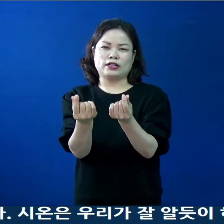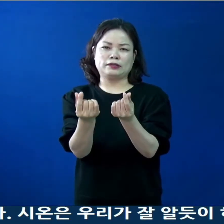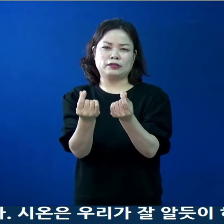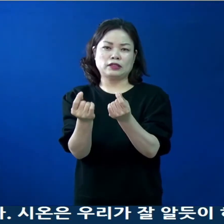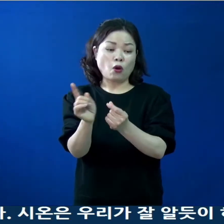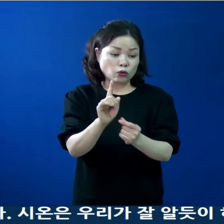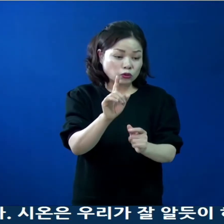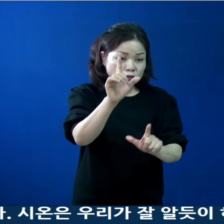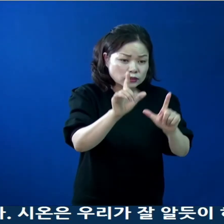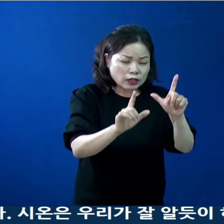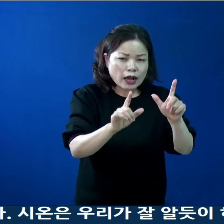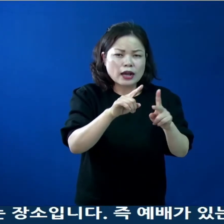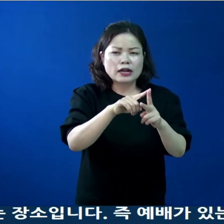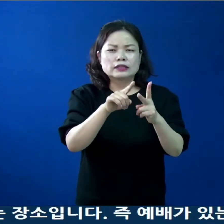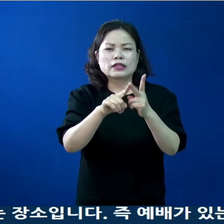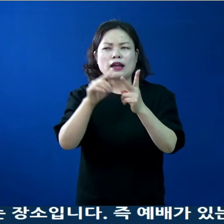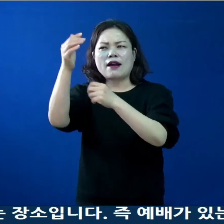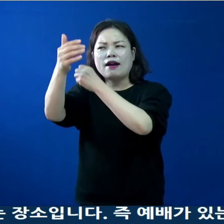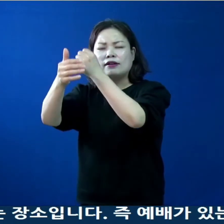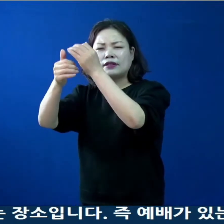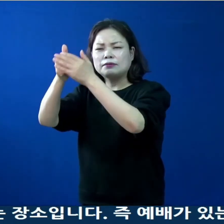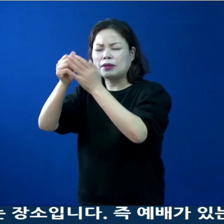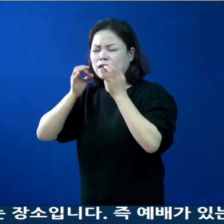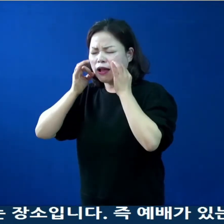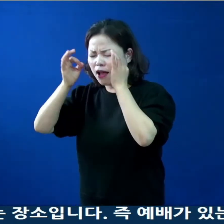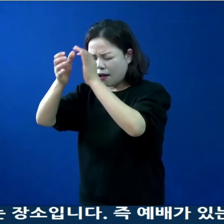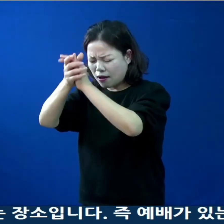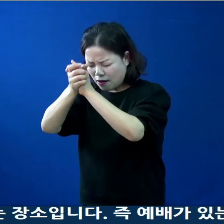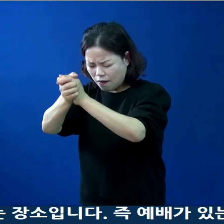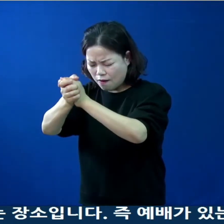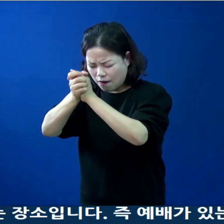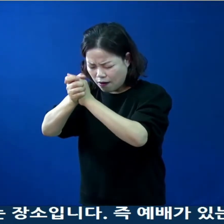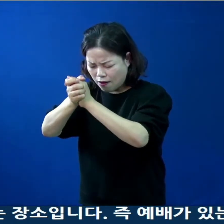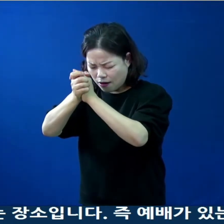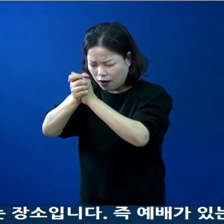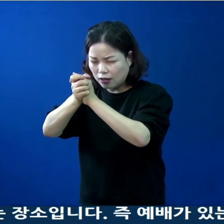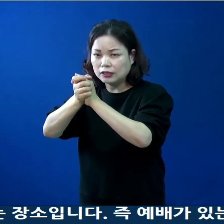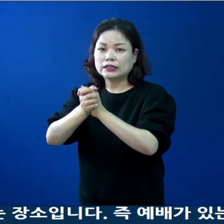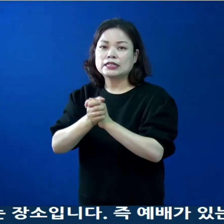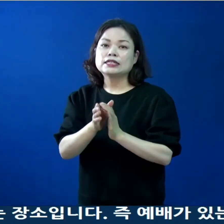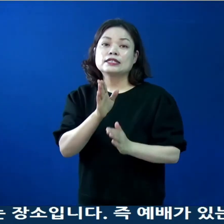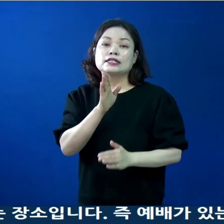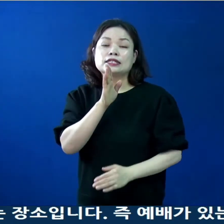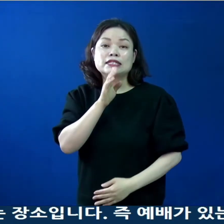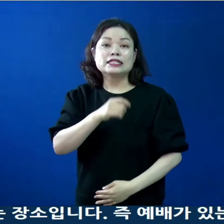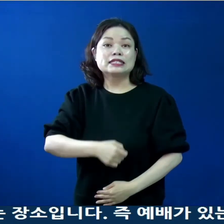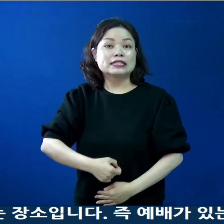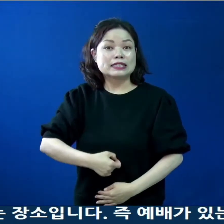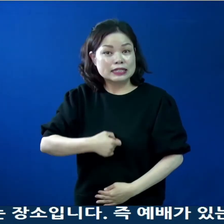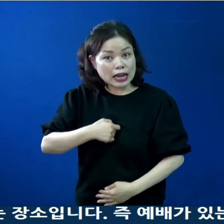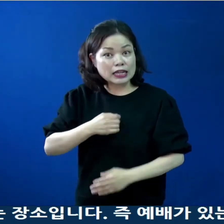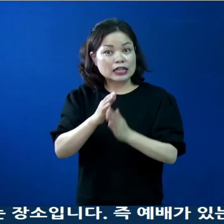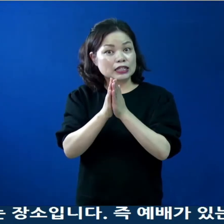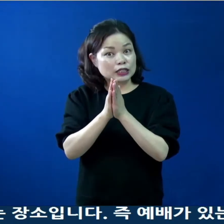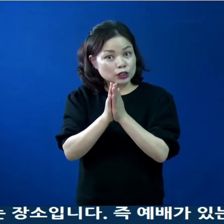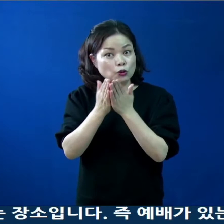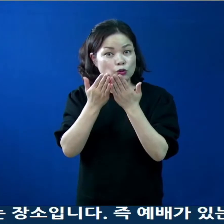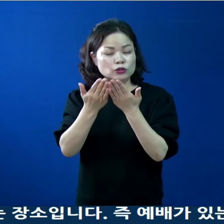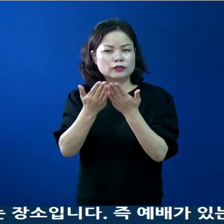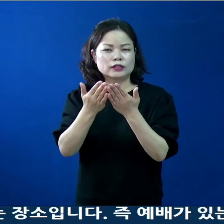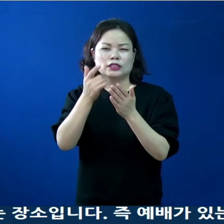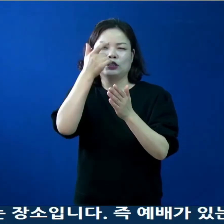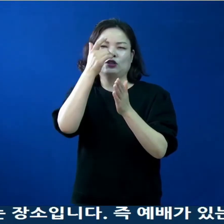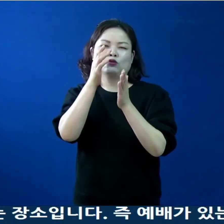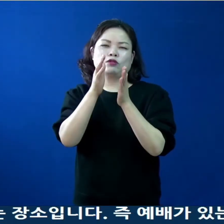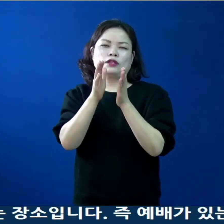어떤 상황에라도 하나님께 간절히 나와서 기도할 수 있는, 진실하게 기도할 수 있는 기도의 순발력이 있는